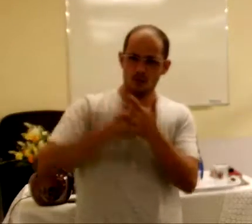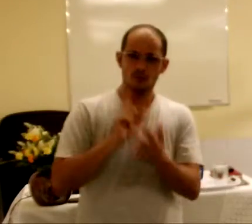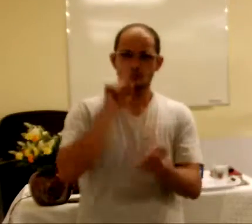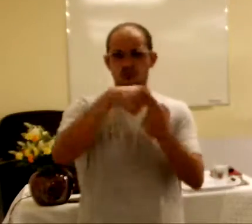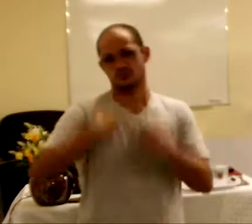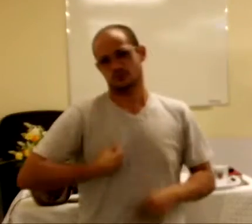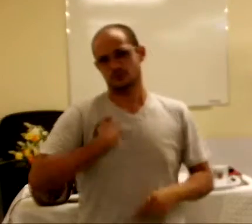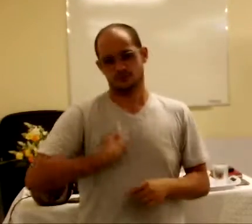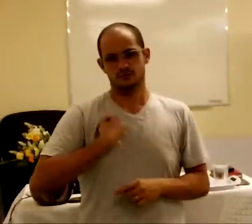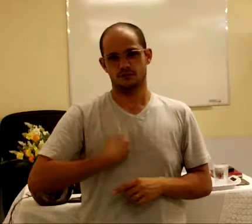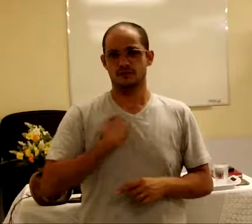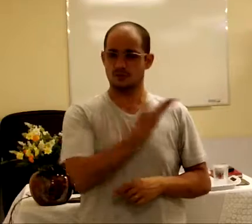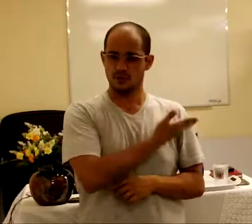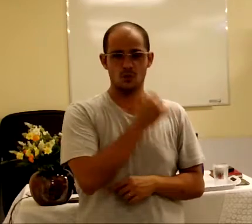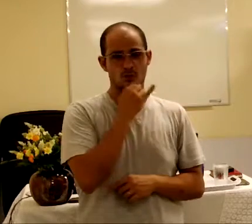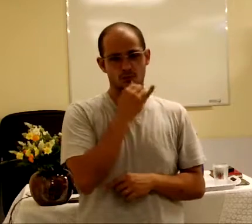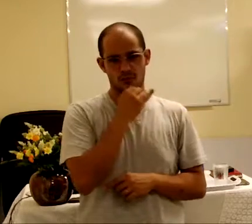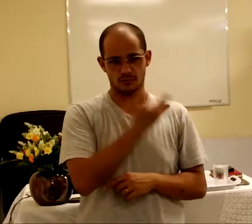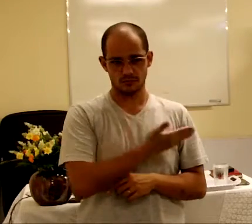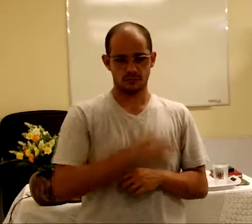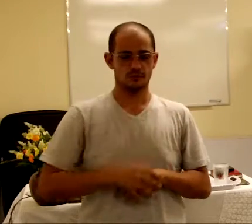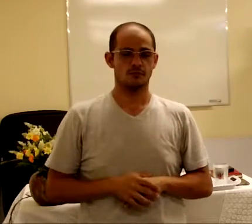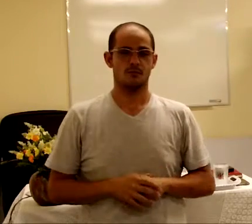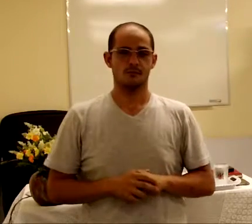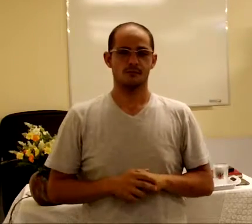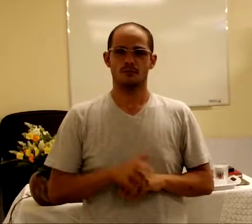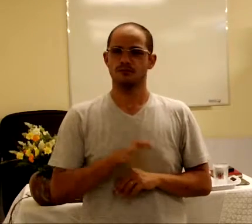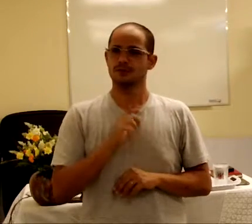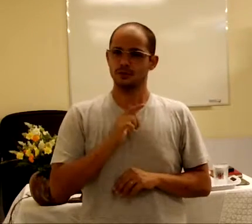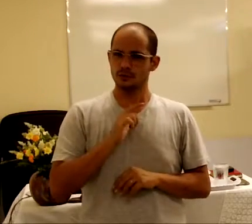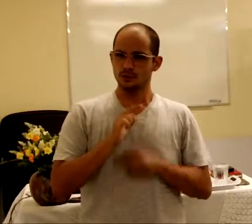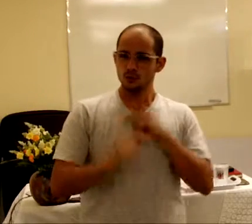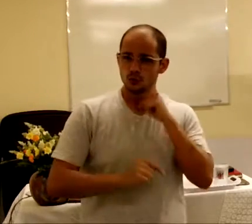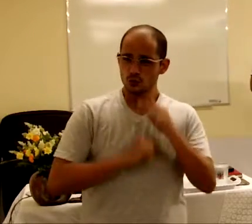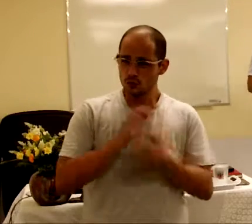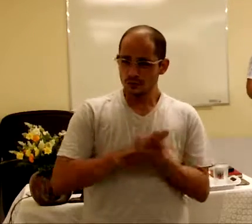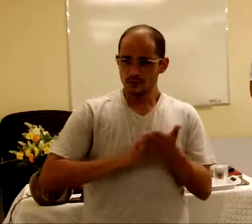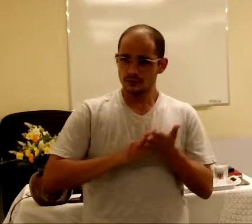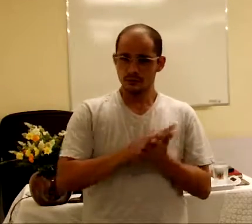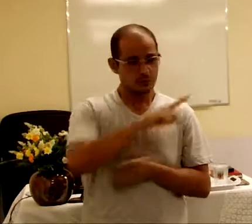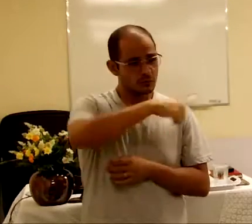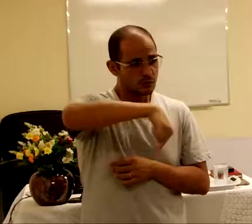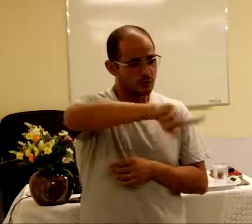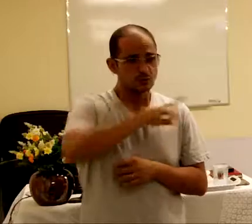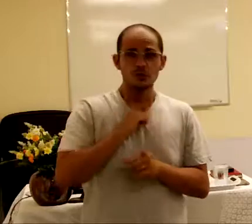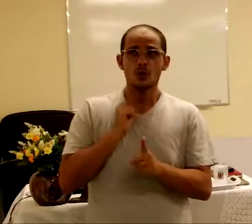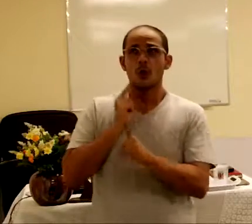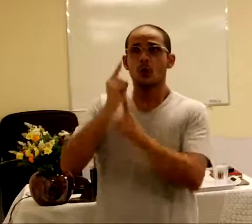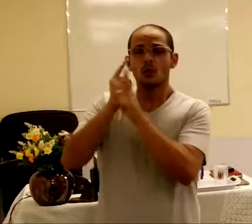sua vida, está aí um exemplo de alguém que não há dúvidas que muitos de nós encontramos, né, e muitos